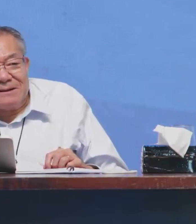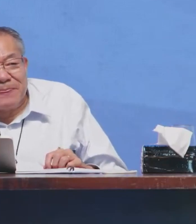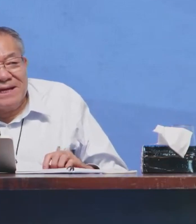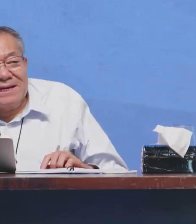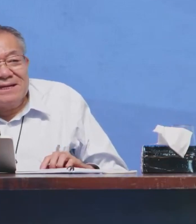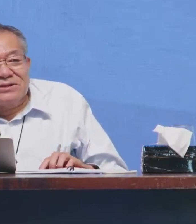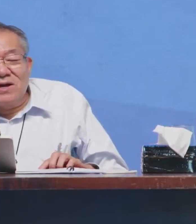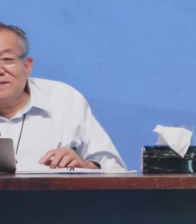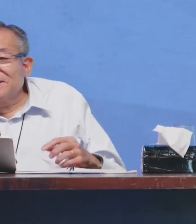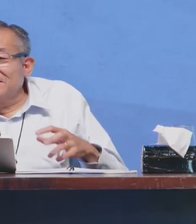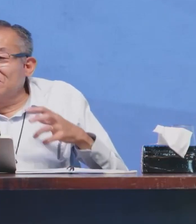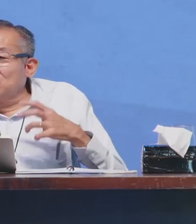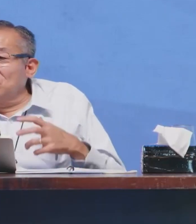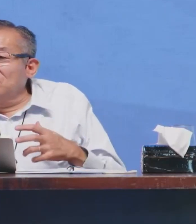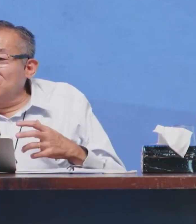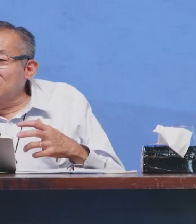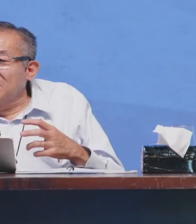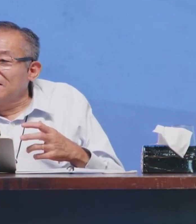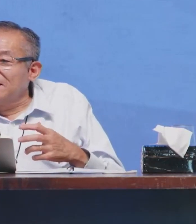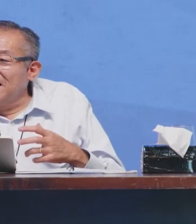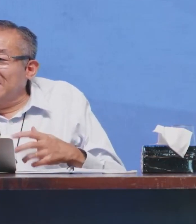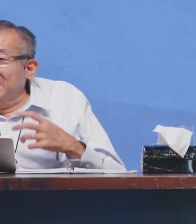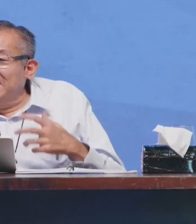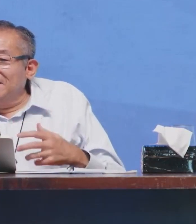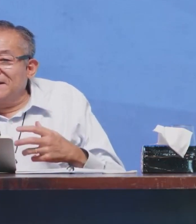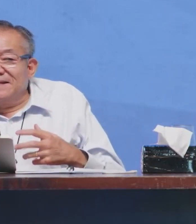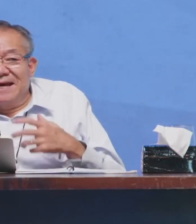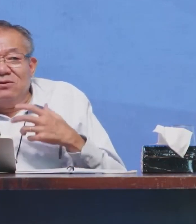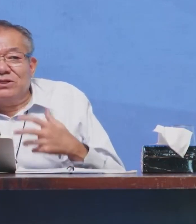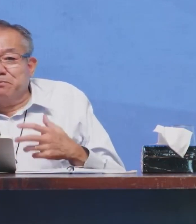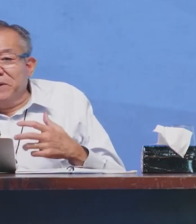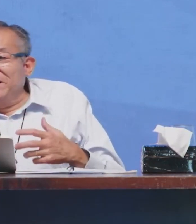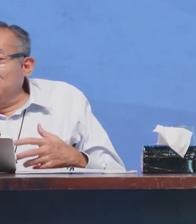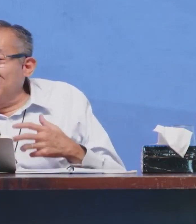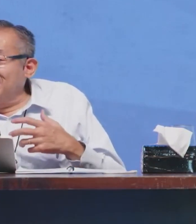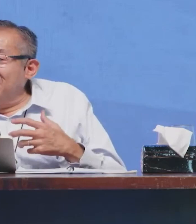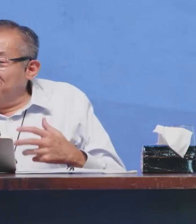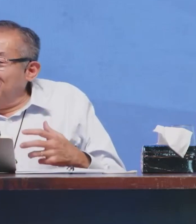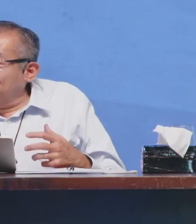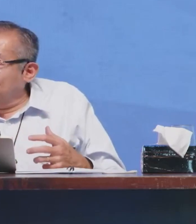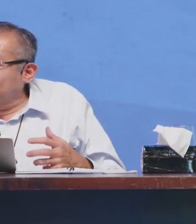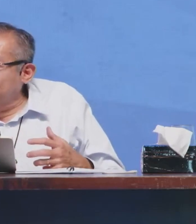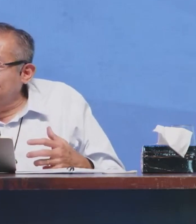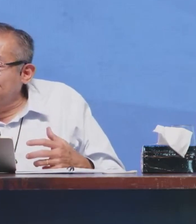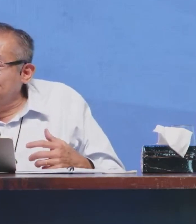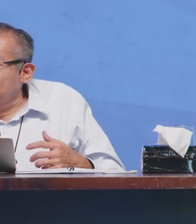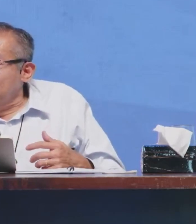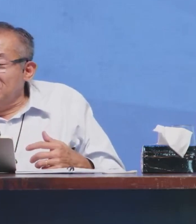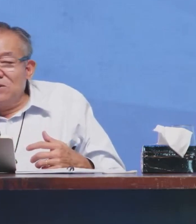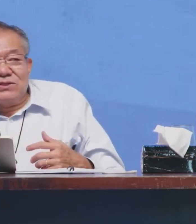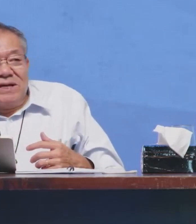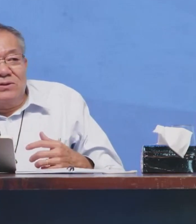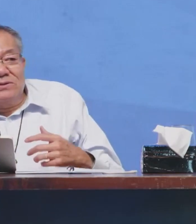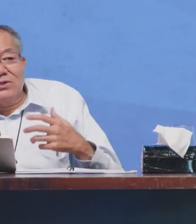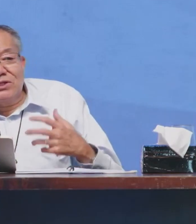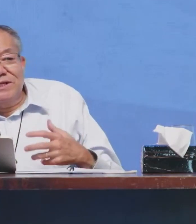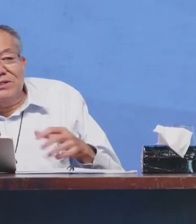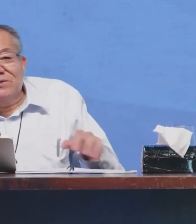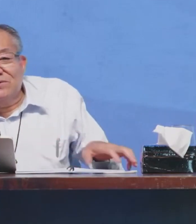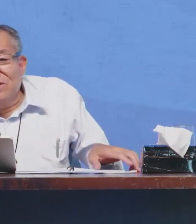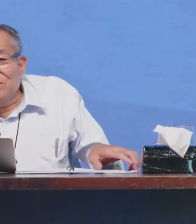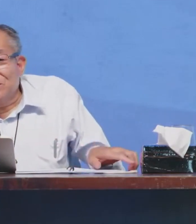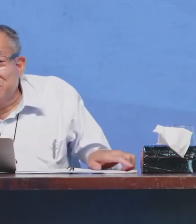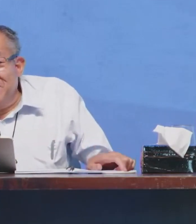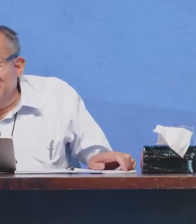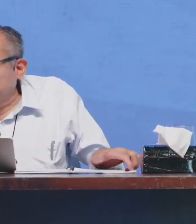cá. Nós somos aqueles que têm o Espírito que dá vida, e o Senhor nos dirige